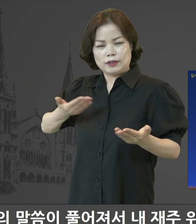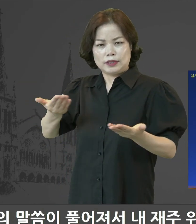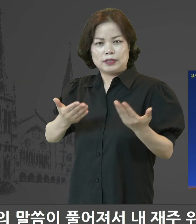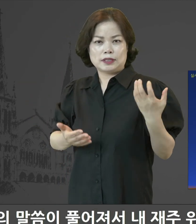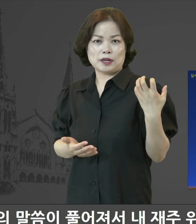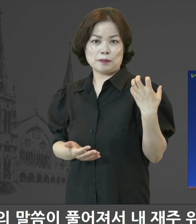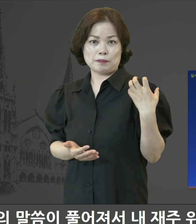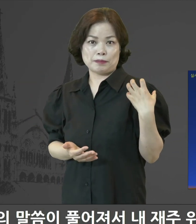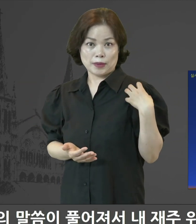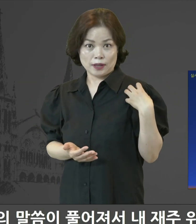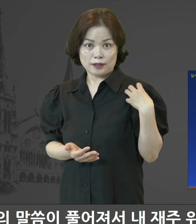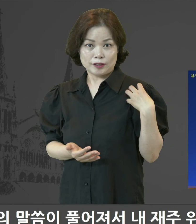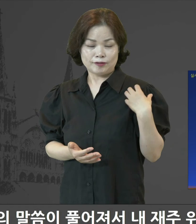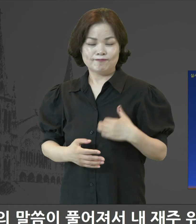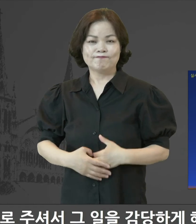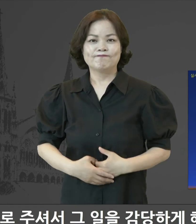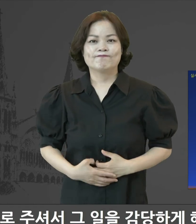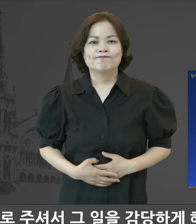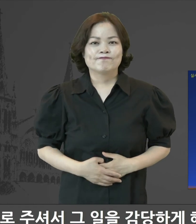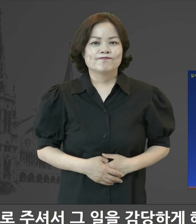감당하게 해주시는 겁니다.